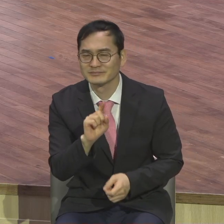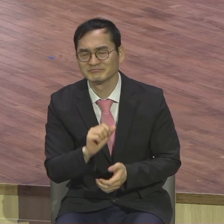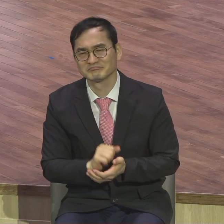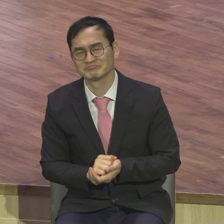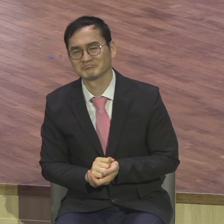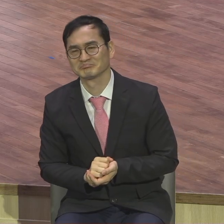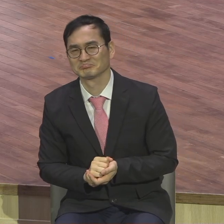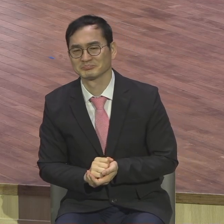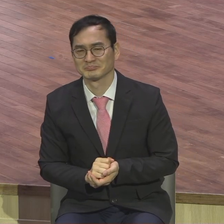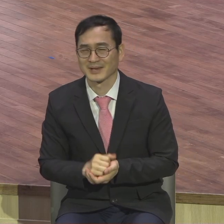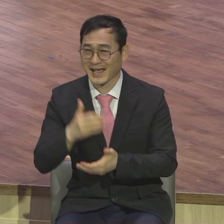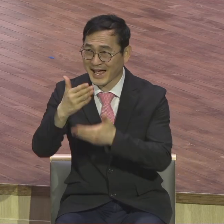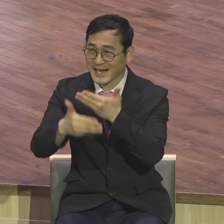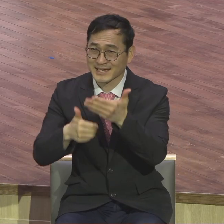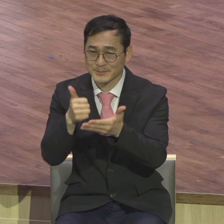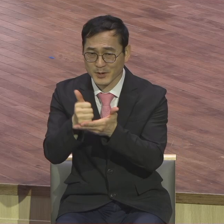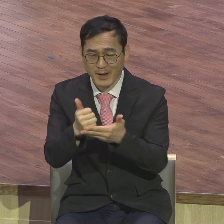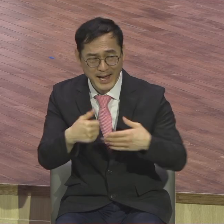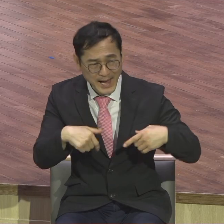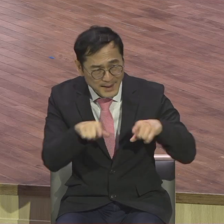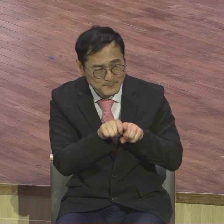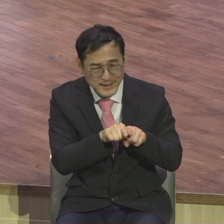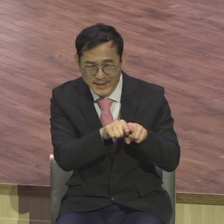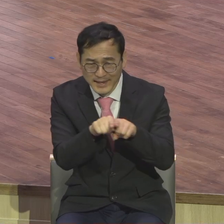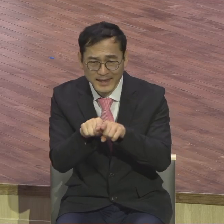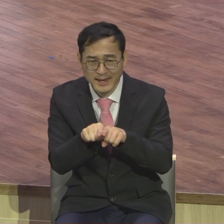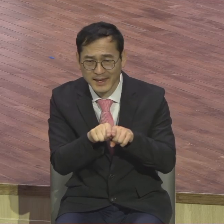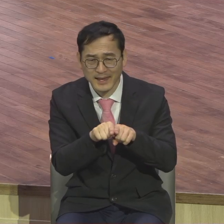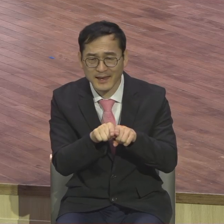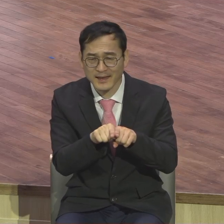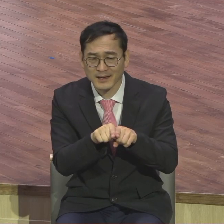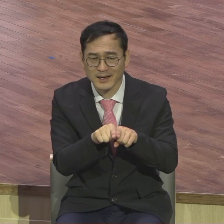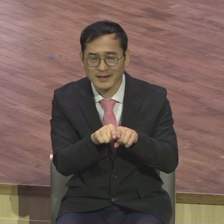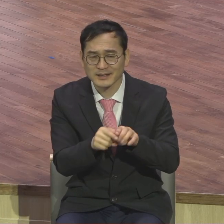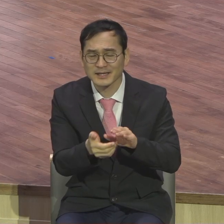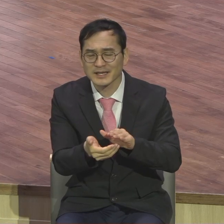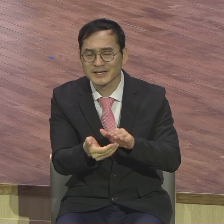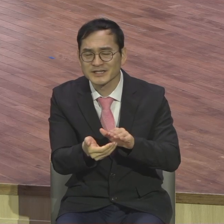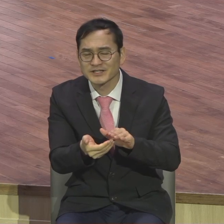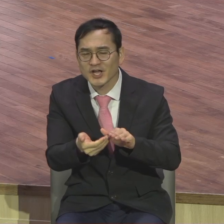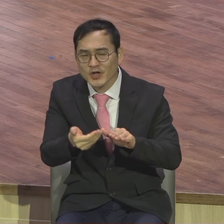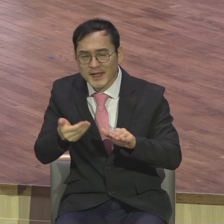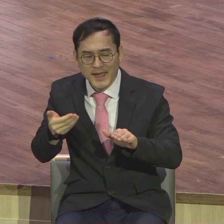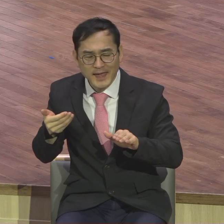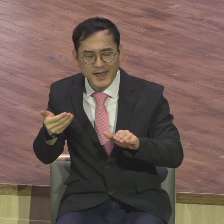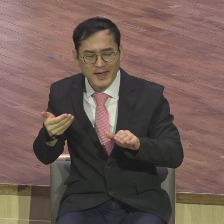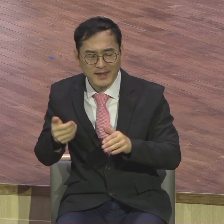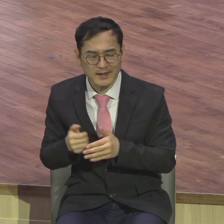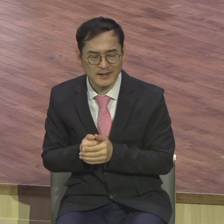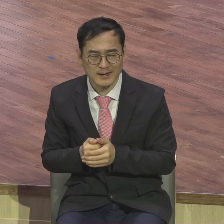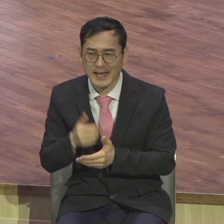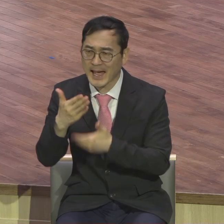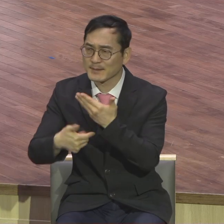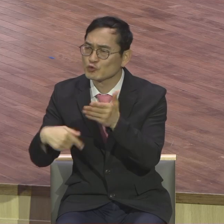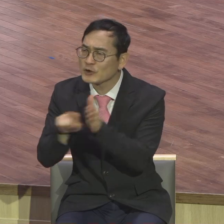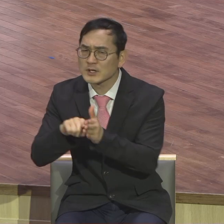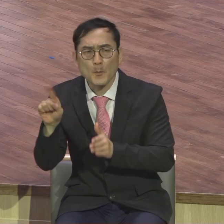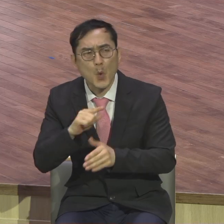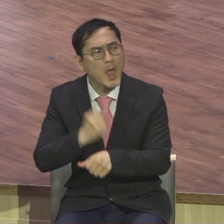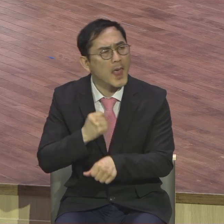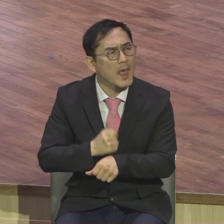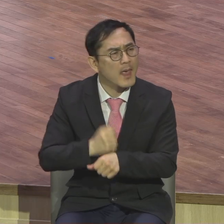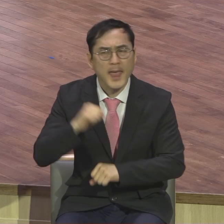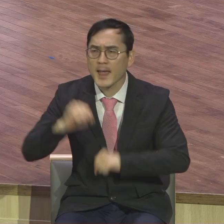하나님과 함께 시간을 보내기 전에 하나님을 위해서 뭘 하는 것이다 그랬어요.